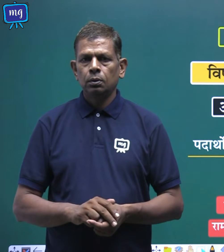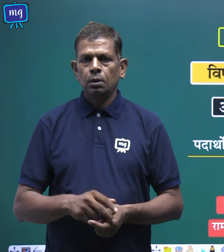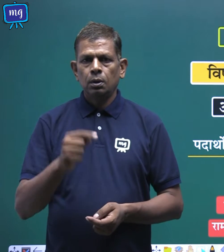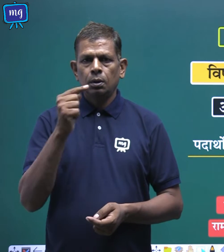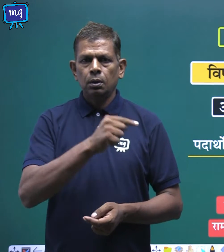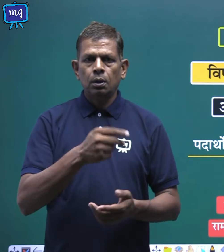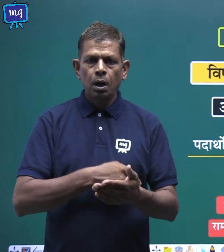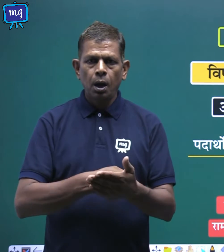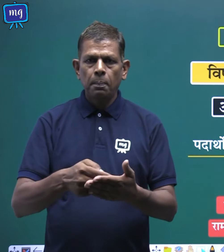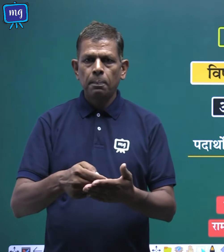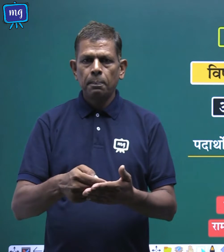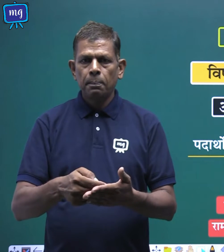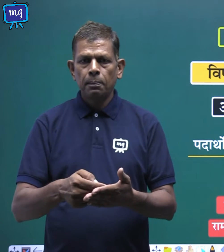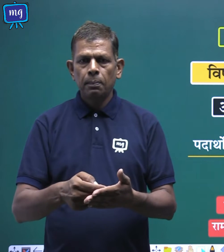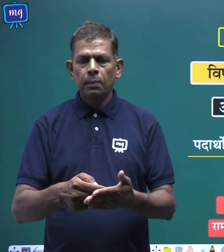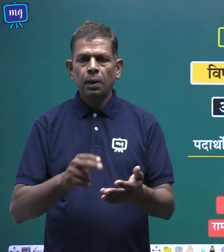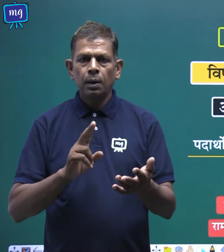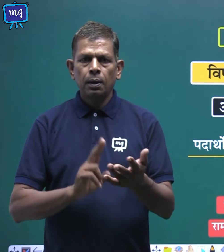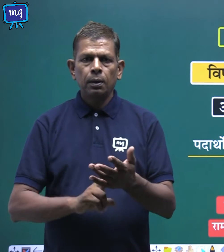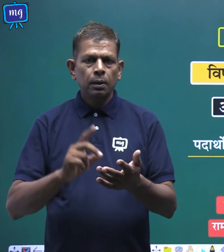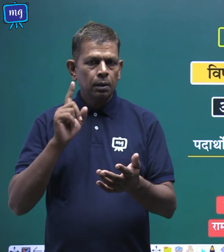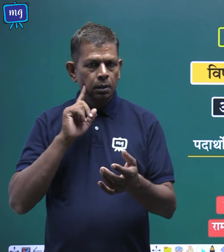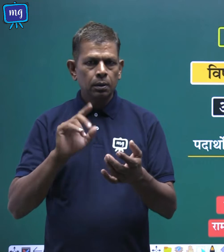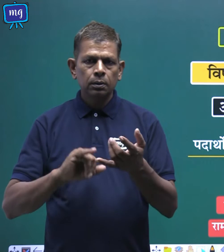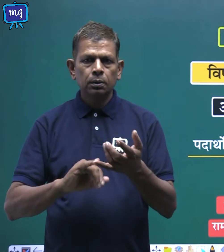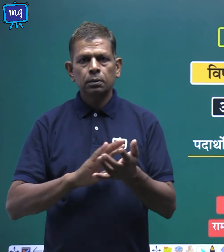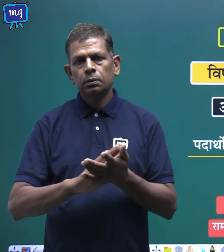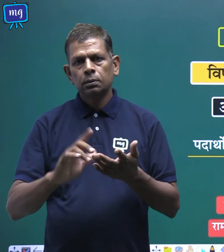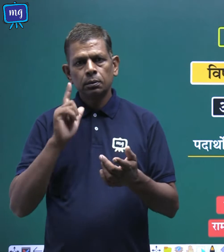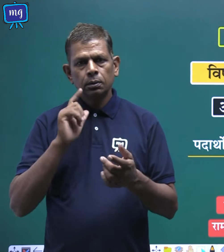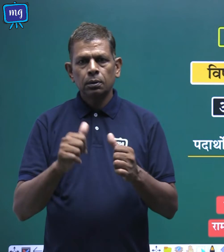मेरा नाम निशी अरोड़ा है